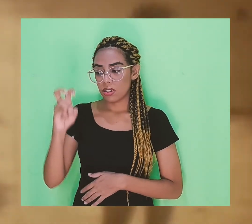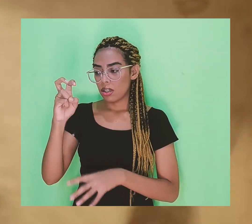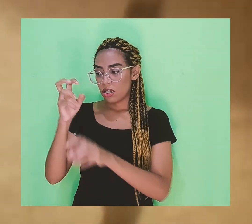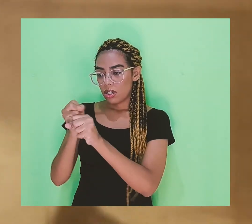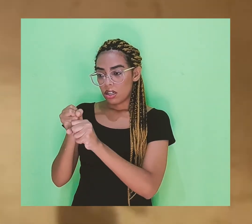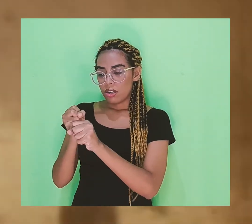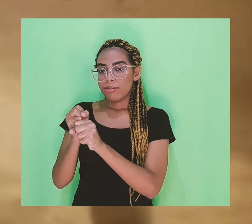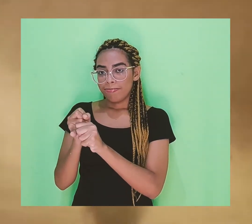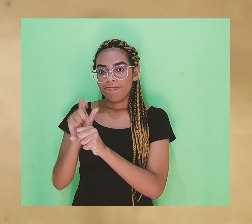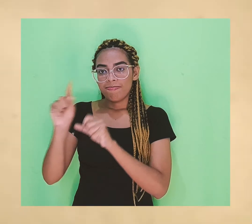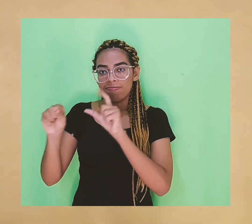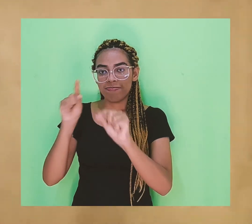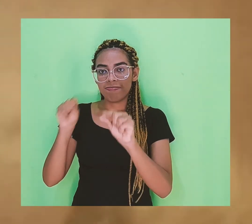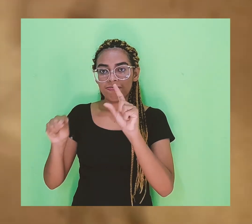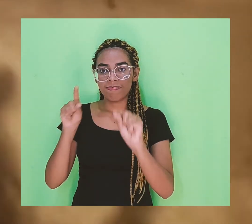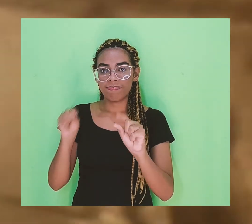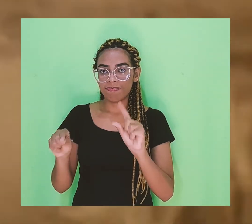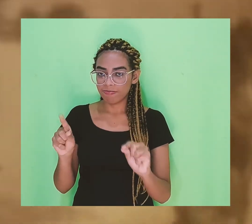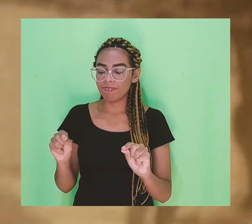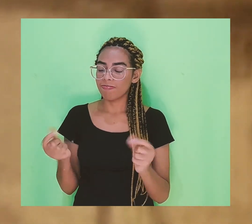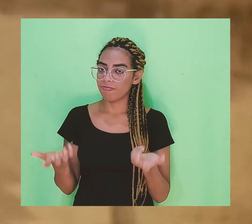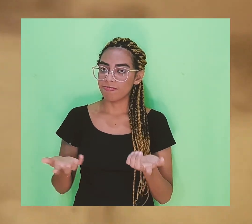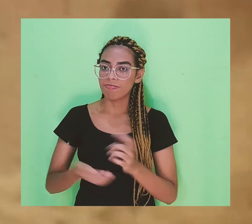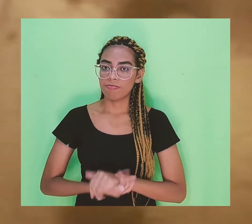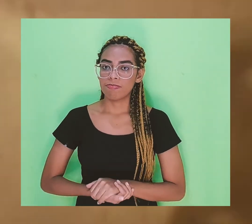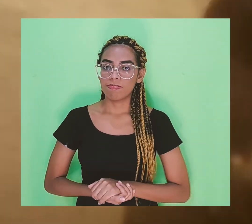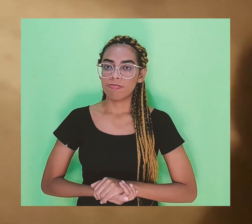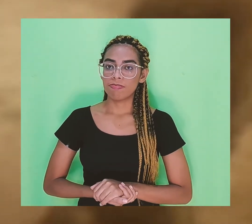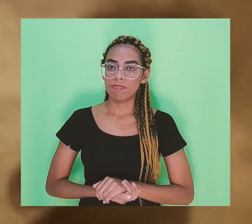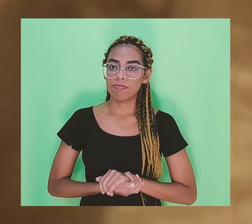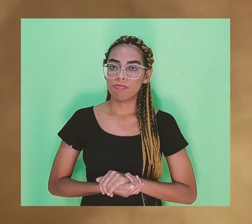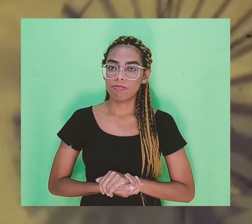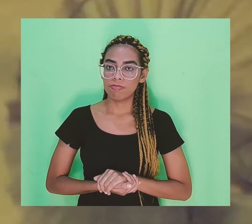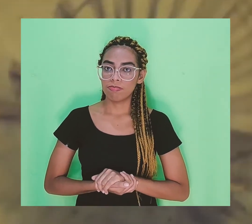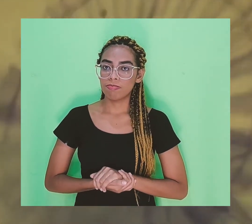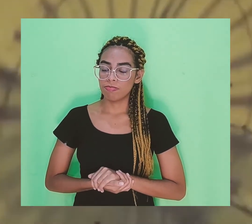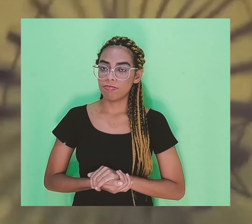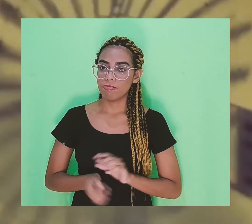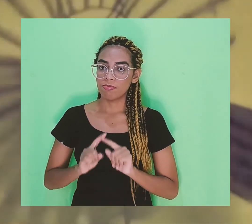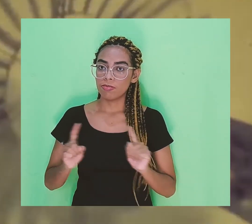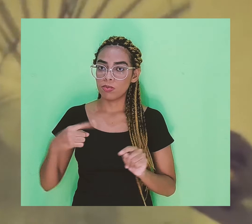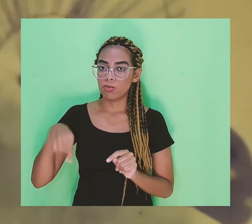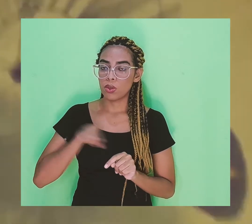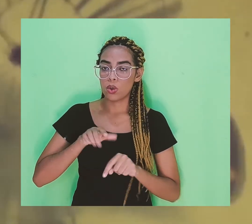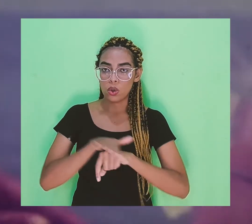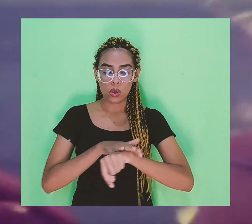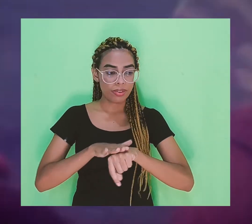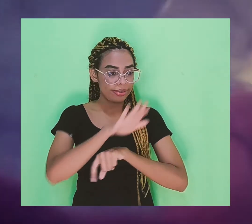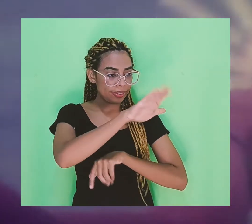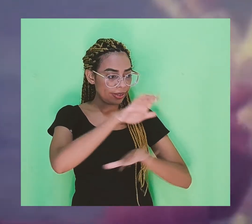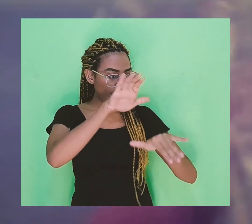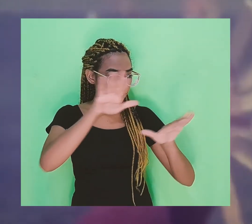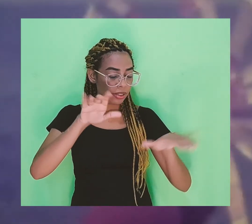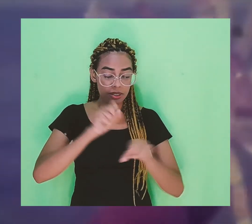por questões pessoais não conseguiram dar conta e dar continuidade ao projeto. Mas a gente está somando com outras pessoas, conversando com outras pessoas